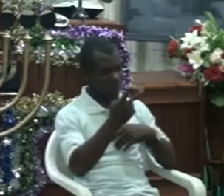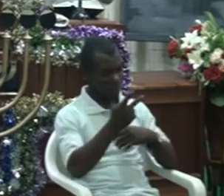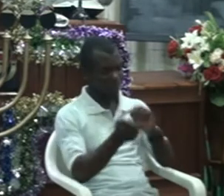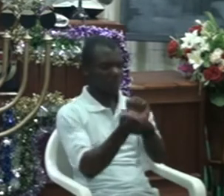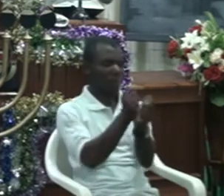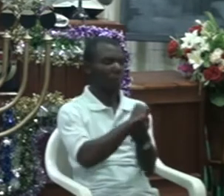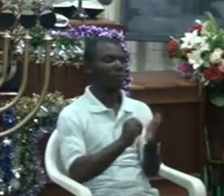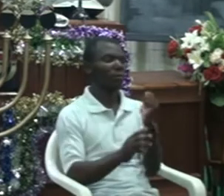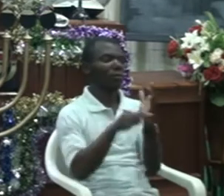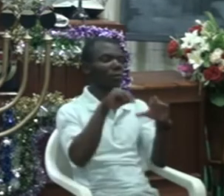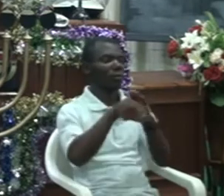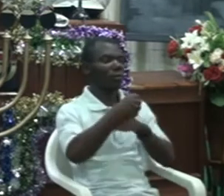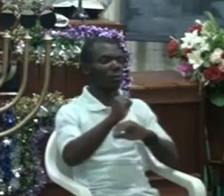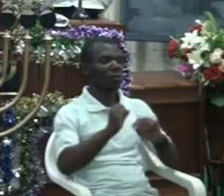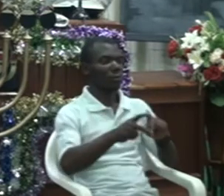constaté le changement dans sa vie.